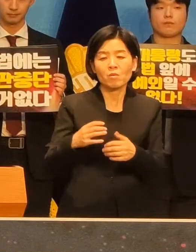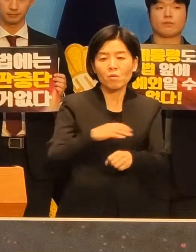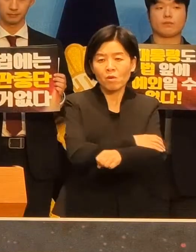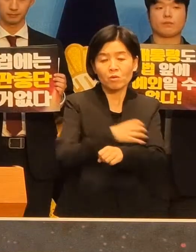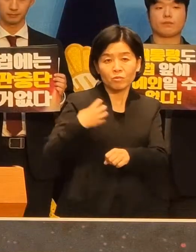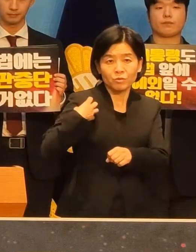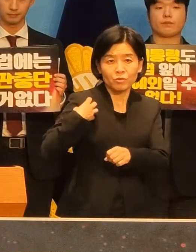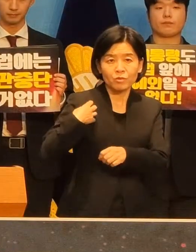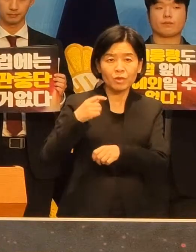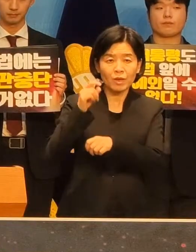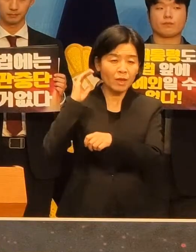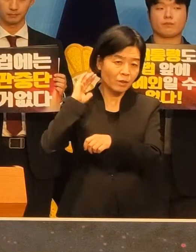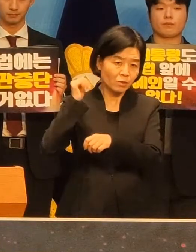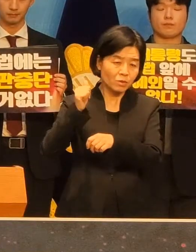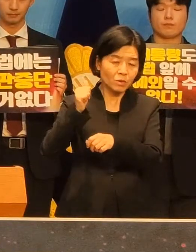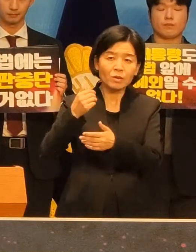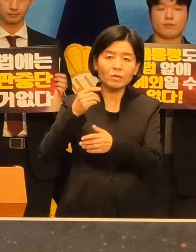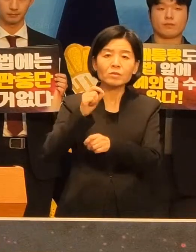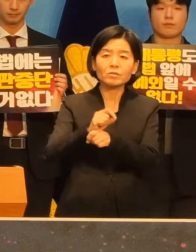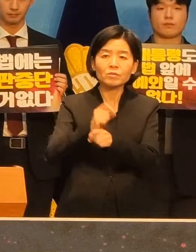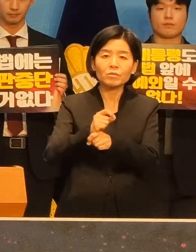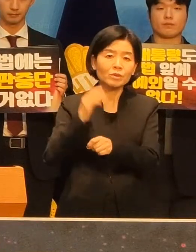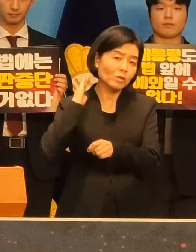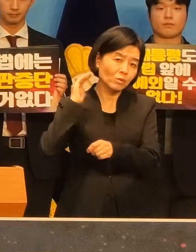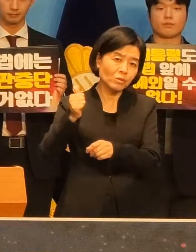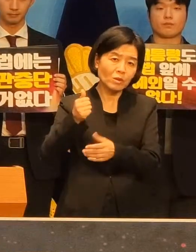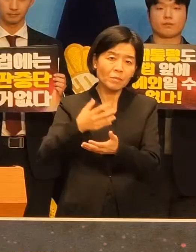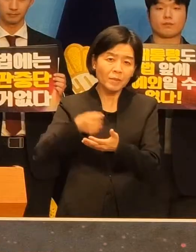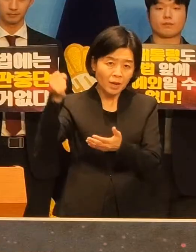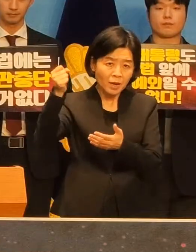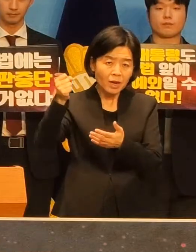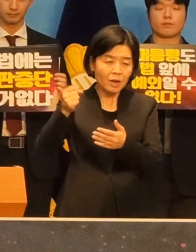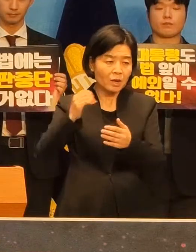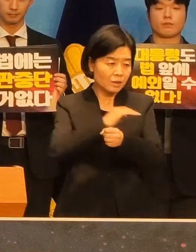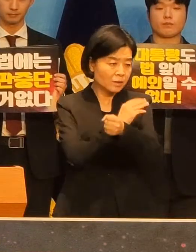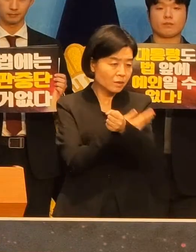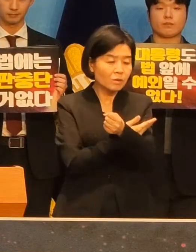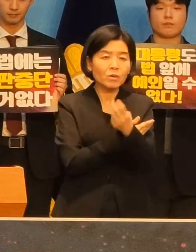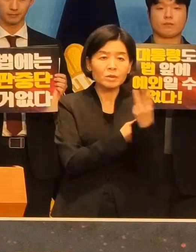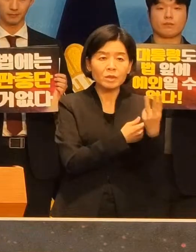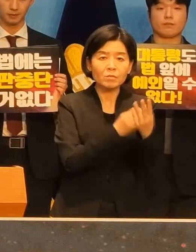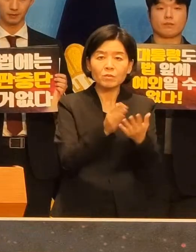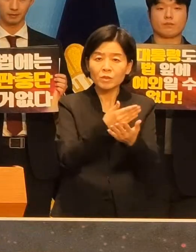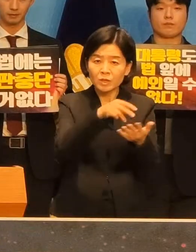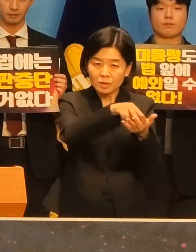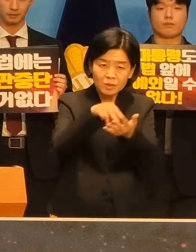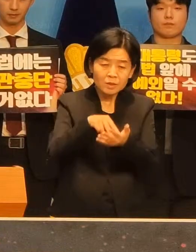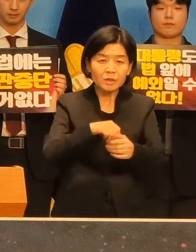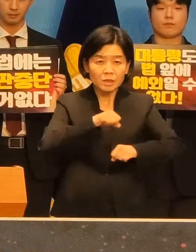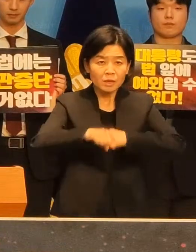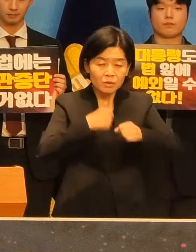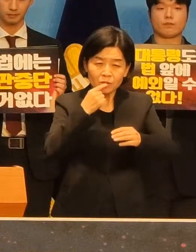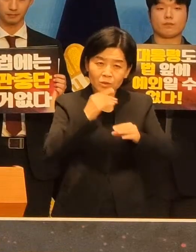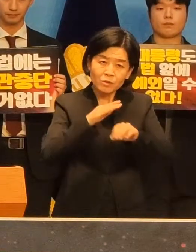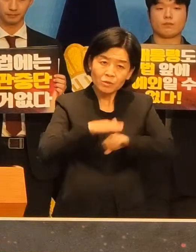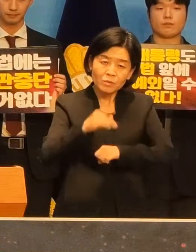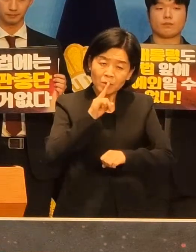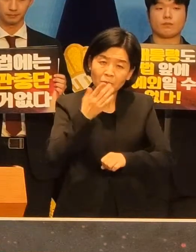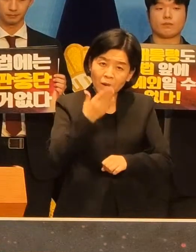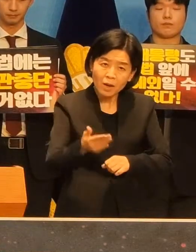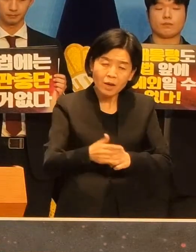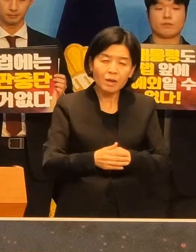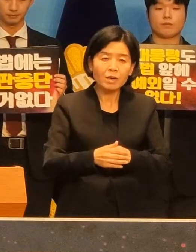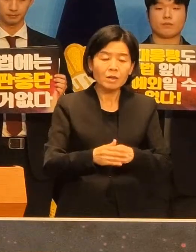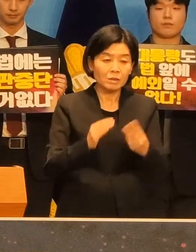행정부 수반을 강탈했으니 우리나라가 삼권 분립으로 서로 견제하는 자유민주정이라고 당당히 말할 수 있겠습니까?